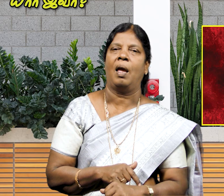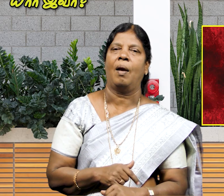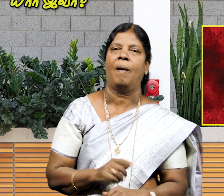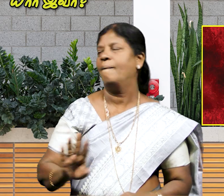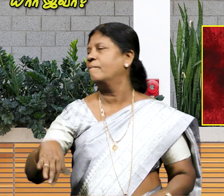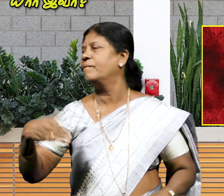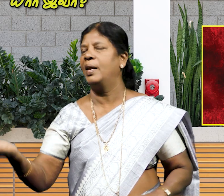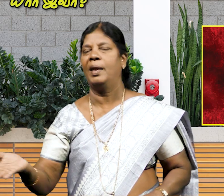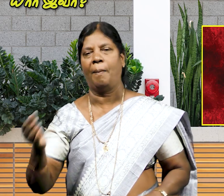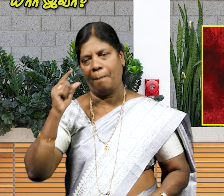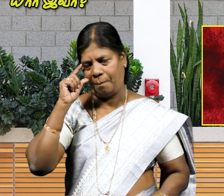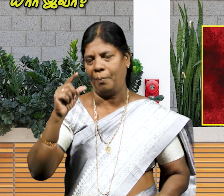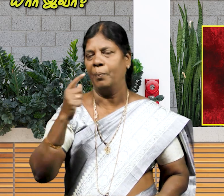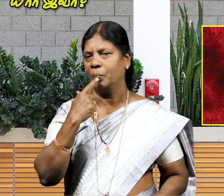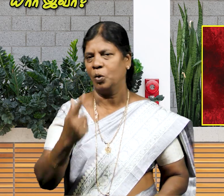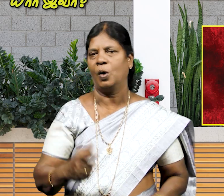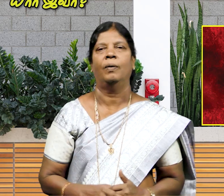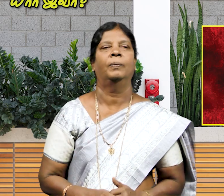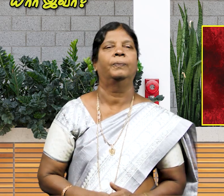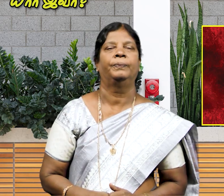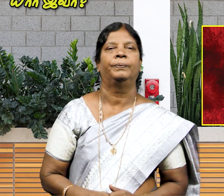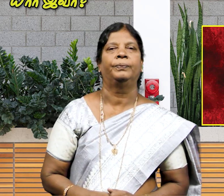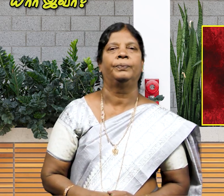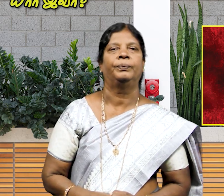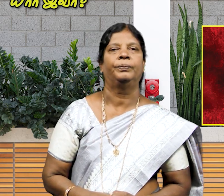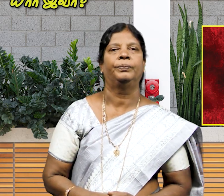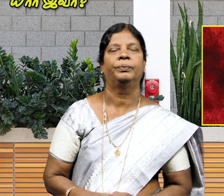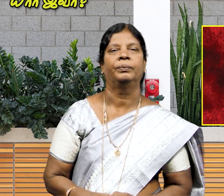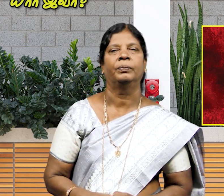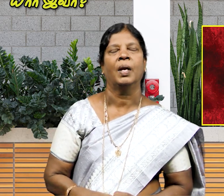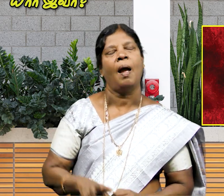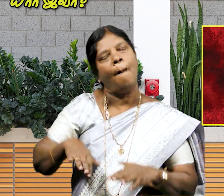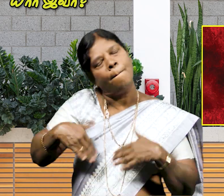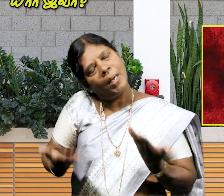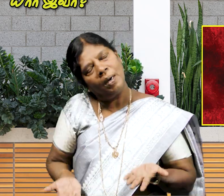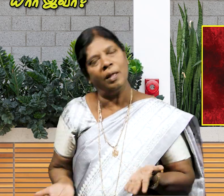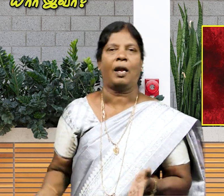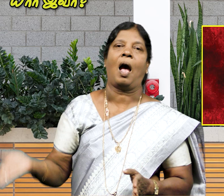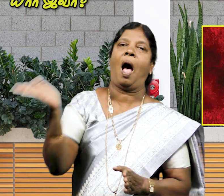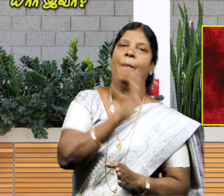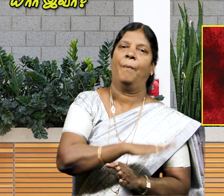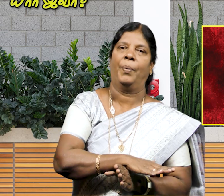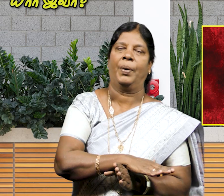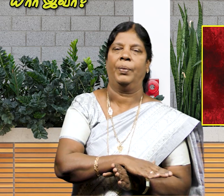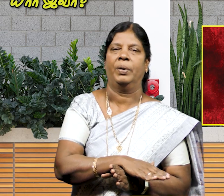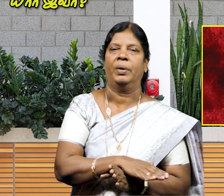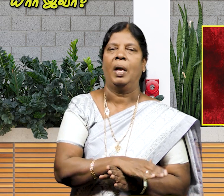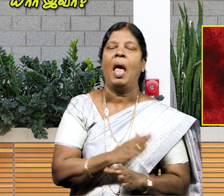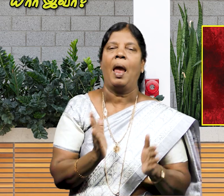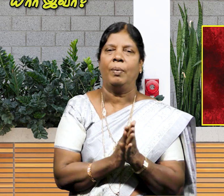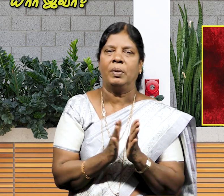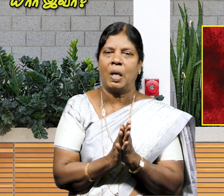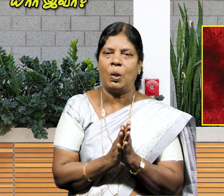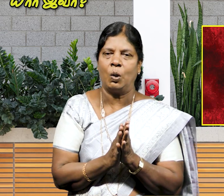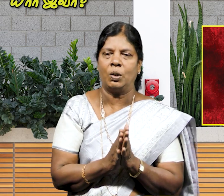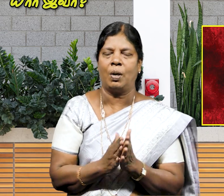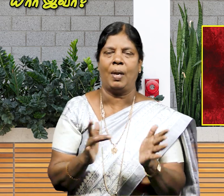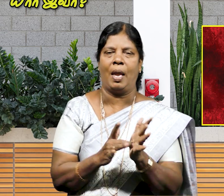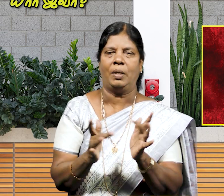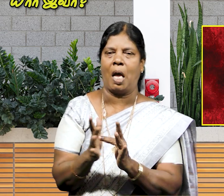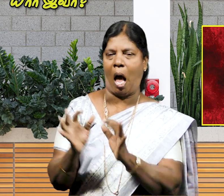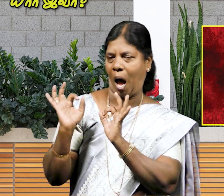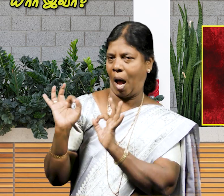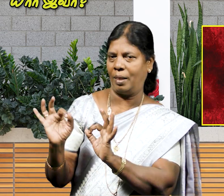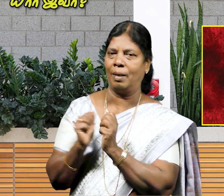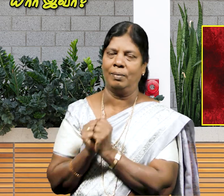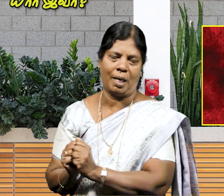இதே வேளையில மற்றொரு பக்கத்தை நாங்கள் சொல்லிக்கொள்ள விரும்புகிறோம். மரணத்திற்கு பிறகு எப்படி சந்தோஷமான ஒரு